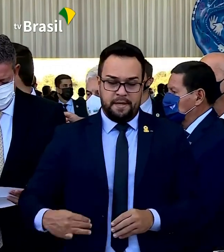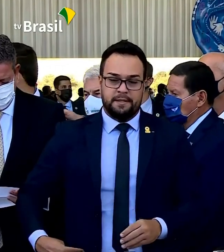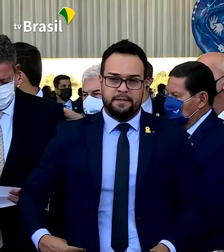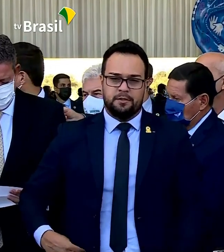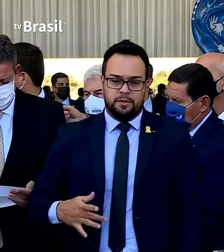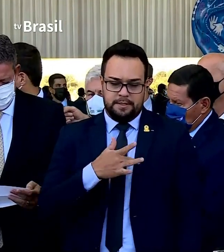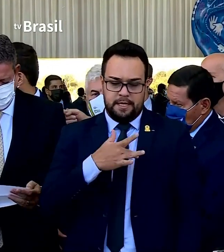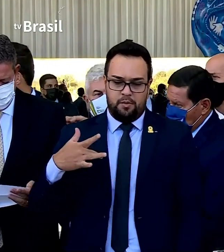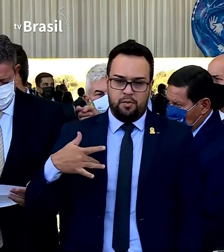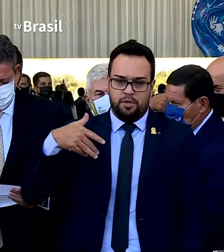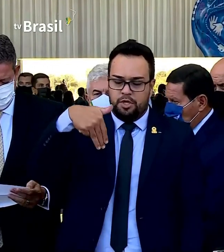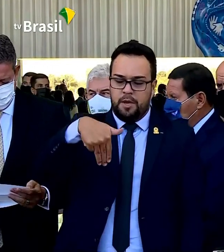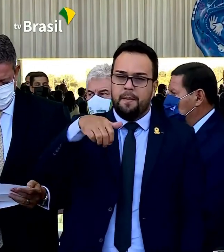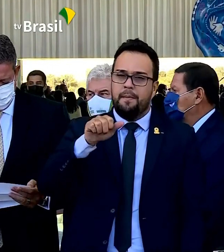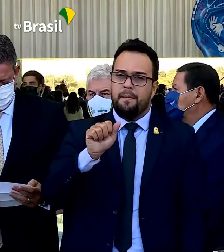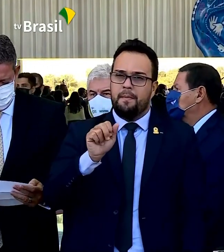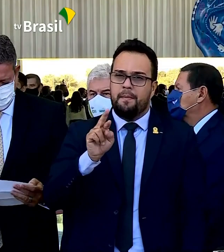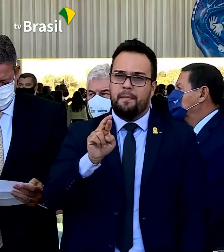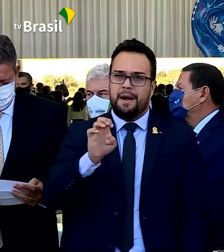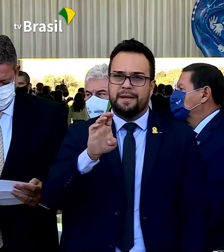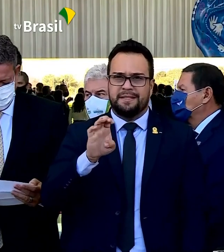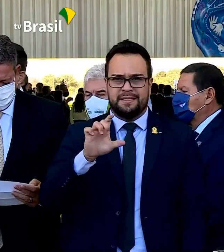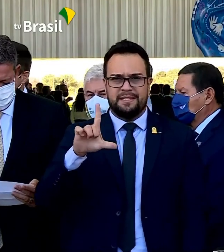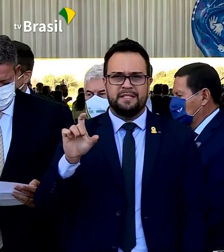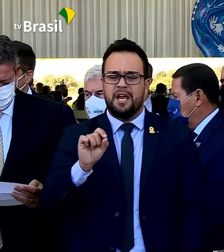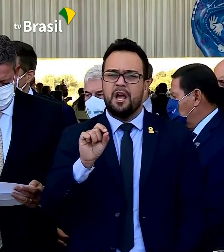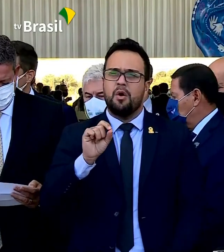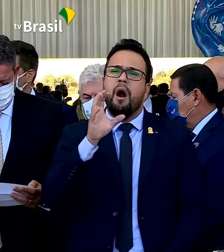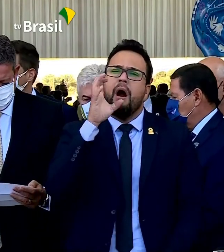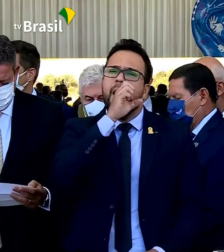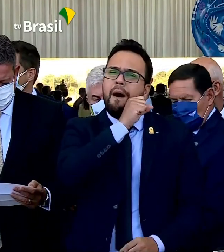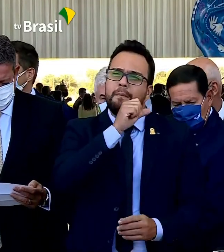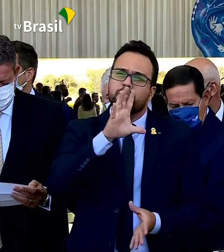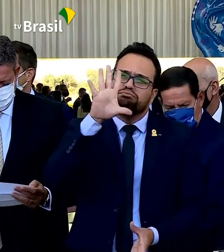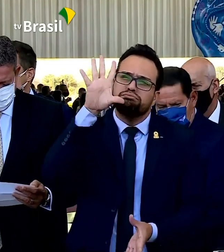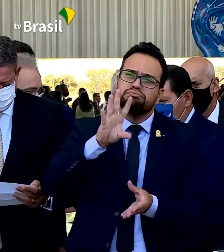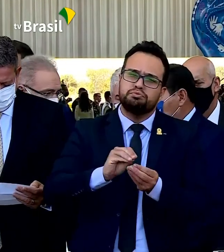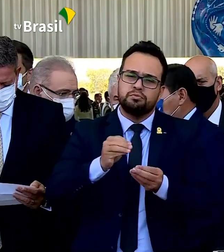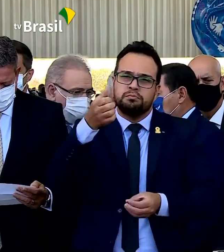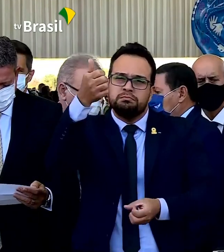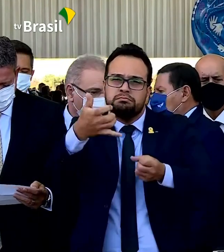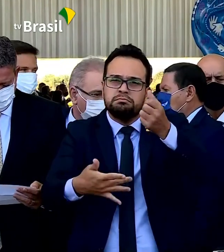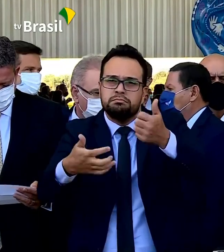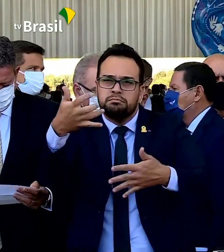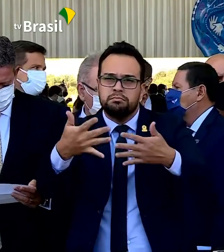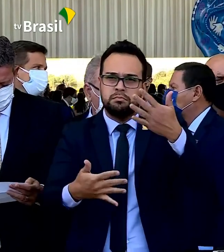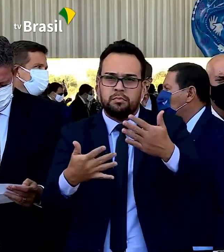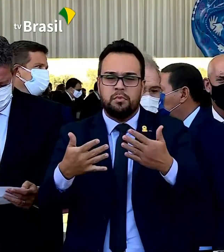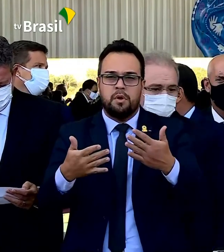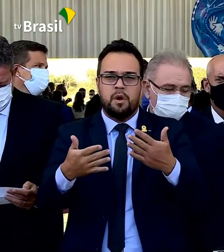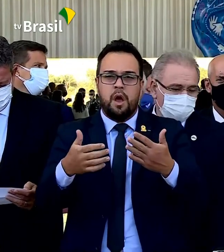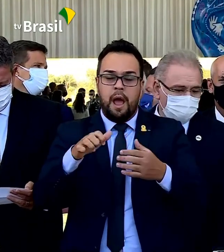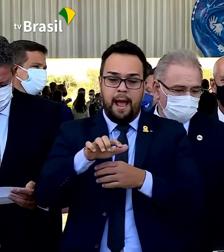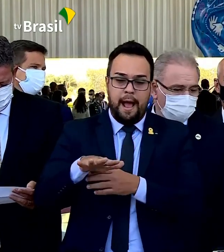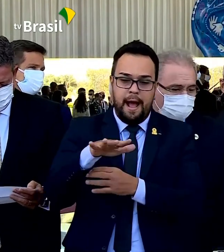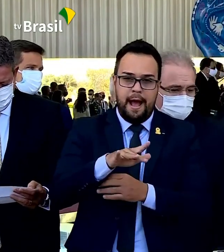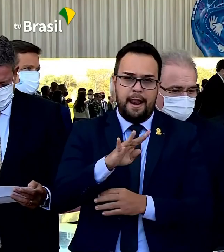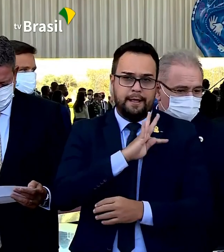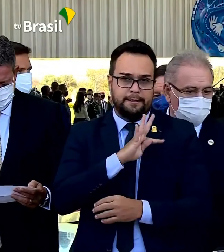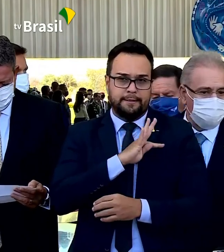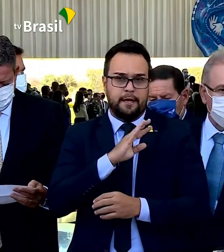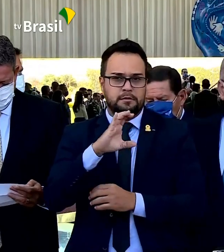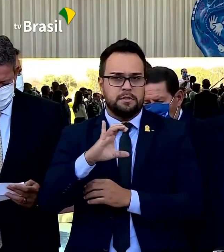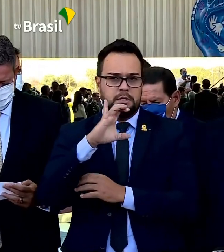doutor Marcelo Queiroga, para rapidamente explanar de técnico e científico que foi tratado na reunião.